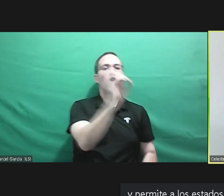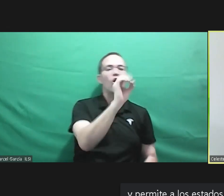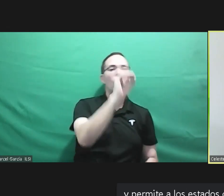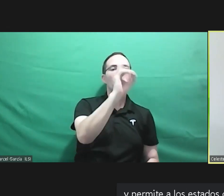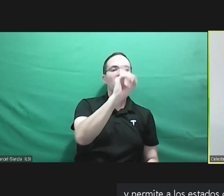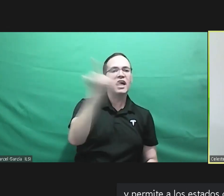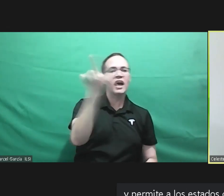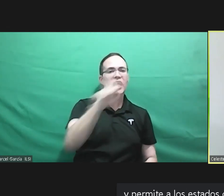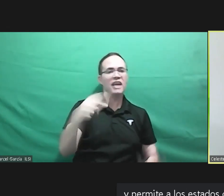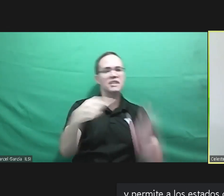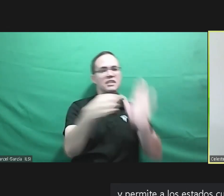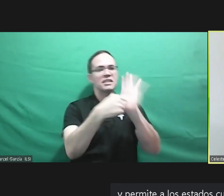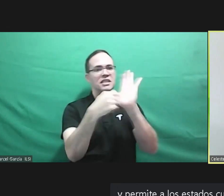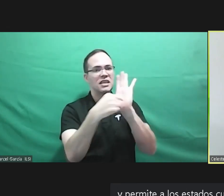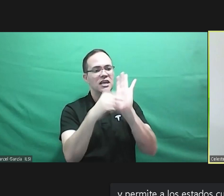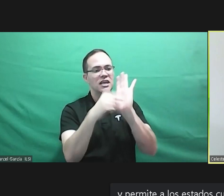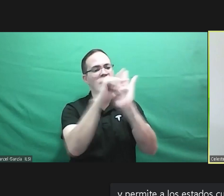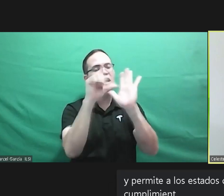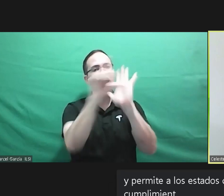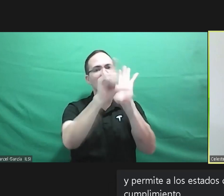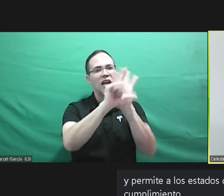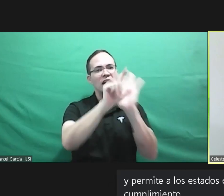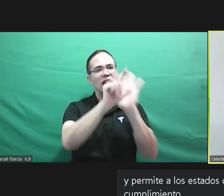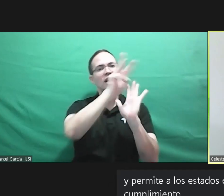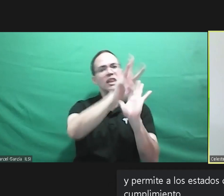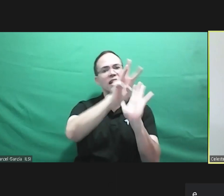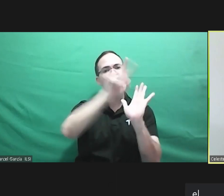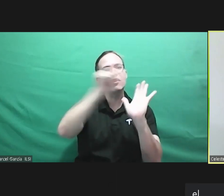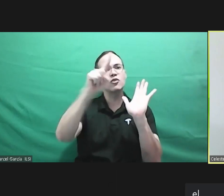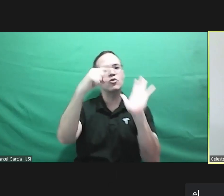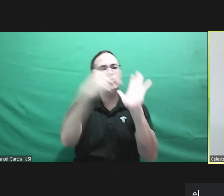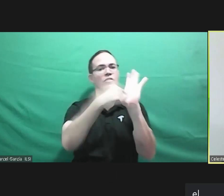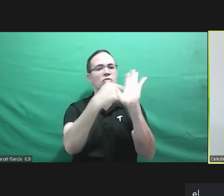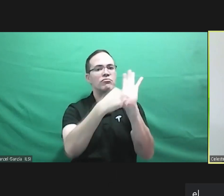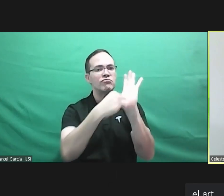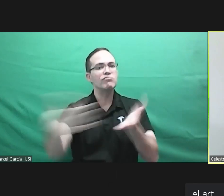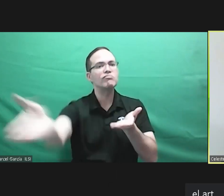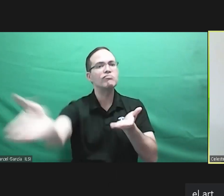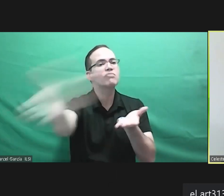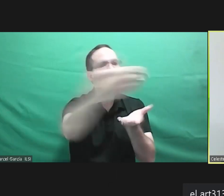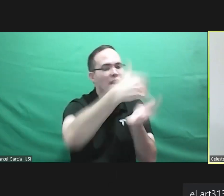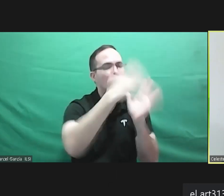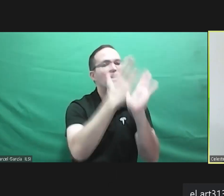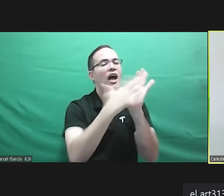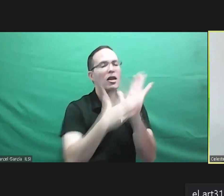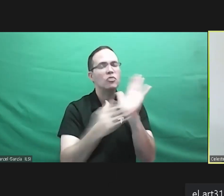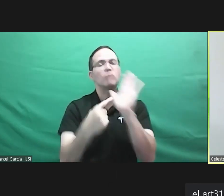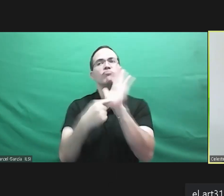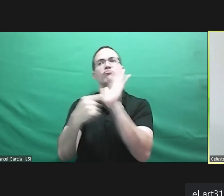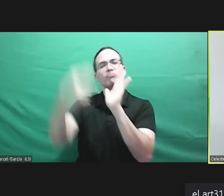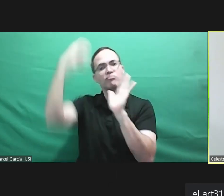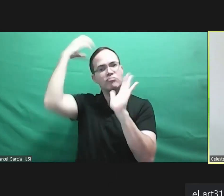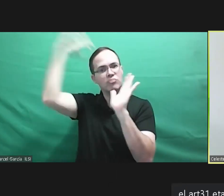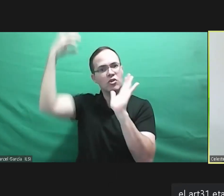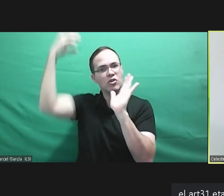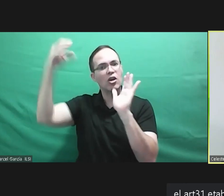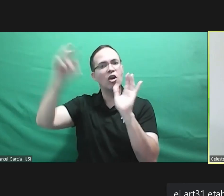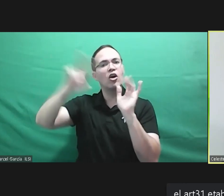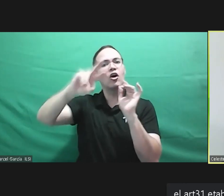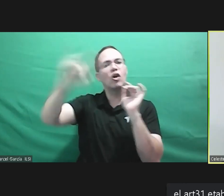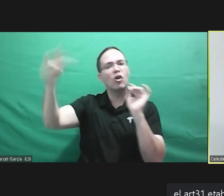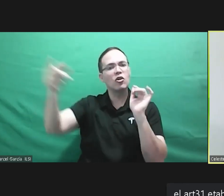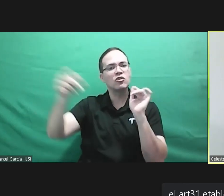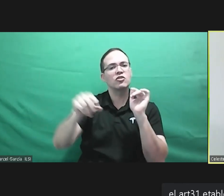artículo 31, que ahí ya lo mencionó Rosario, establece la obligación de recopilar datos, y la observación general número 4, que elaboró el